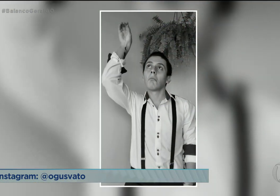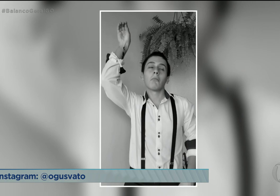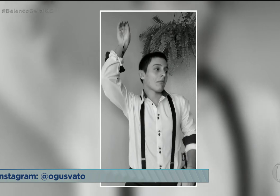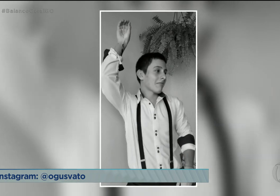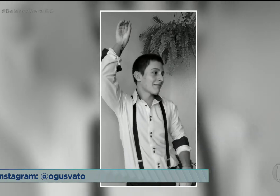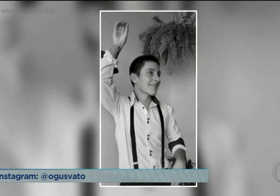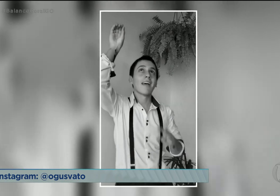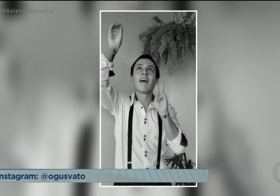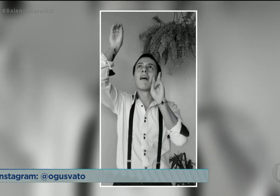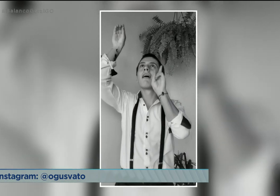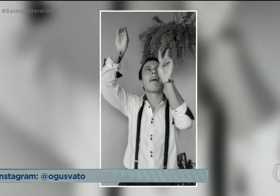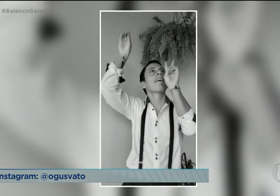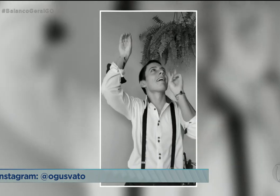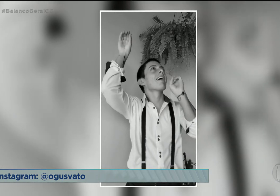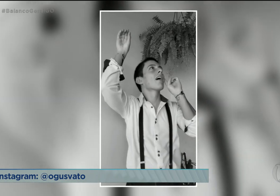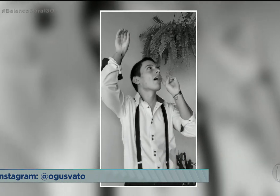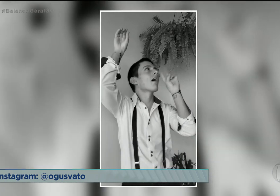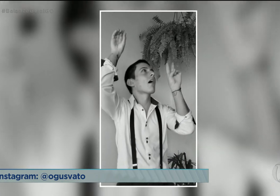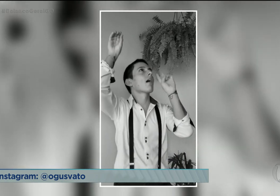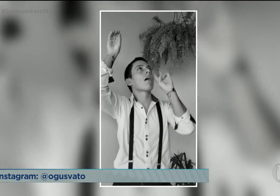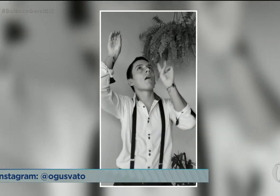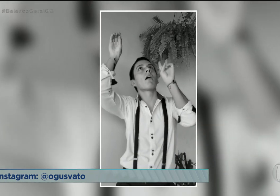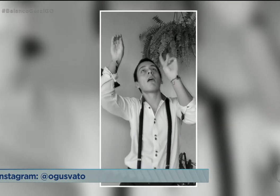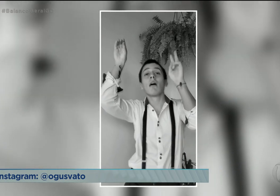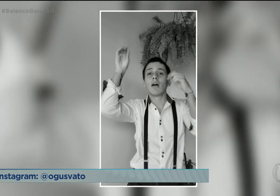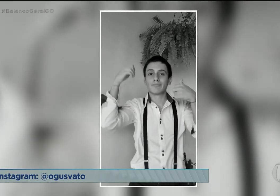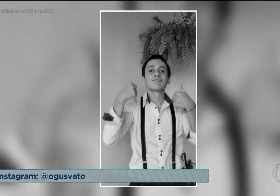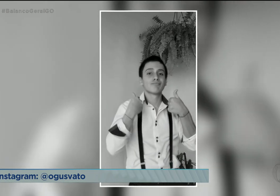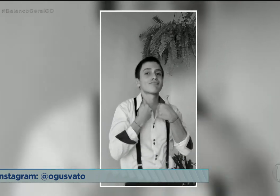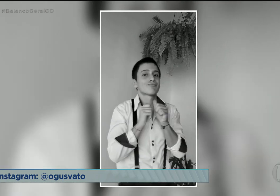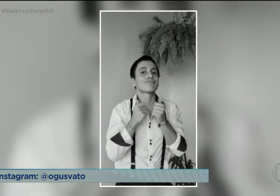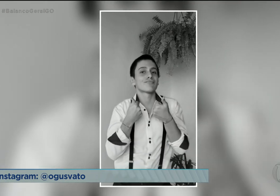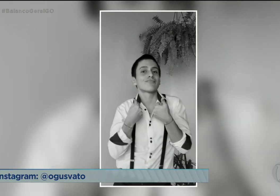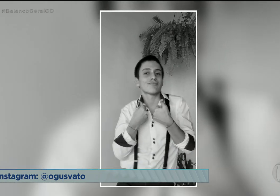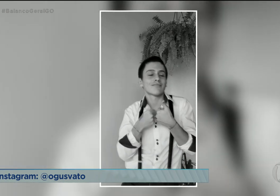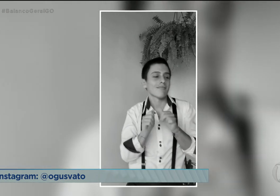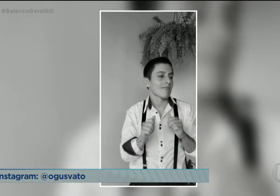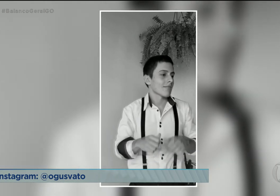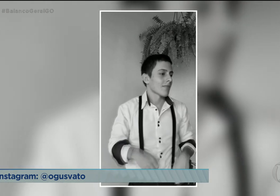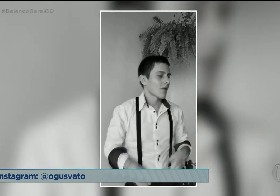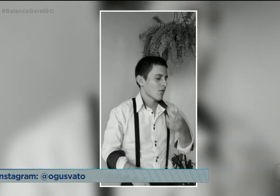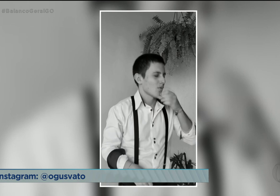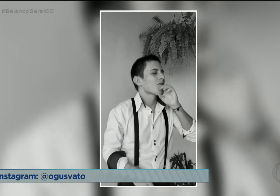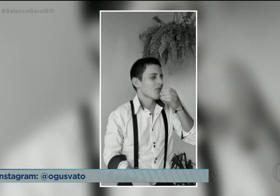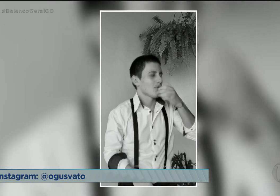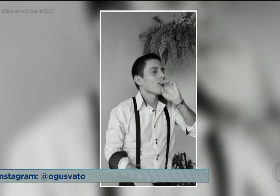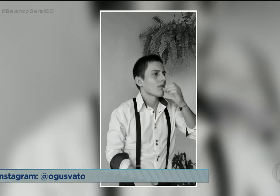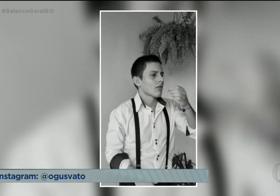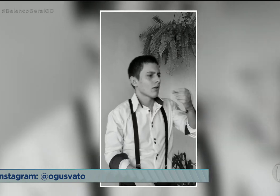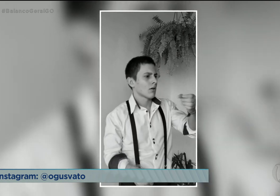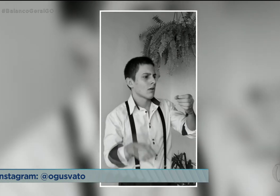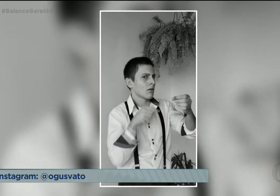céu É que eu ando de ônibus Bebo no copo de